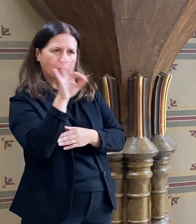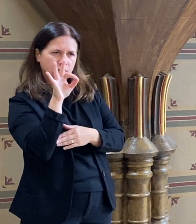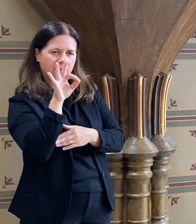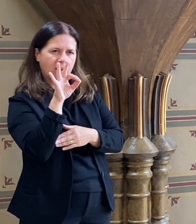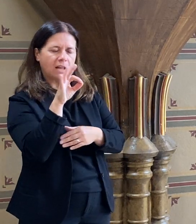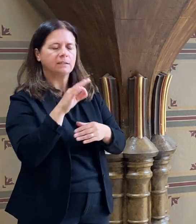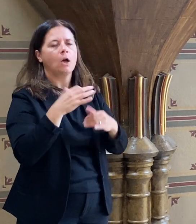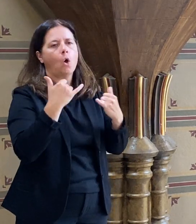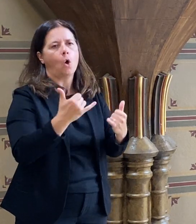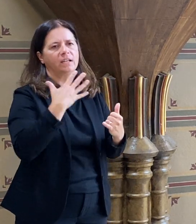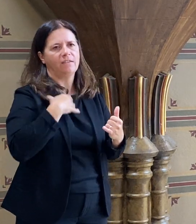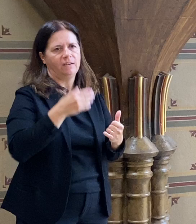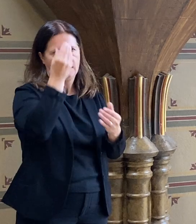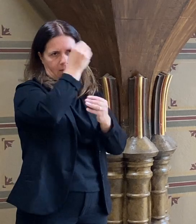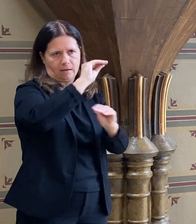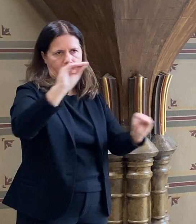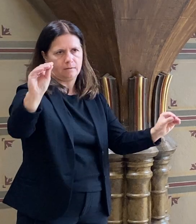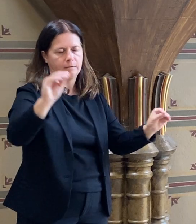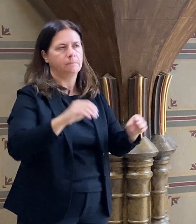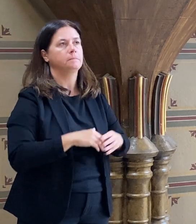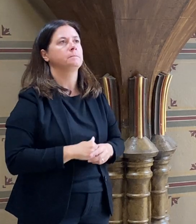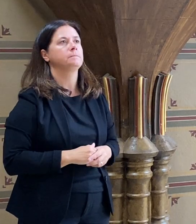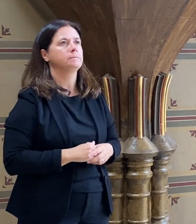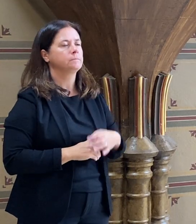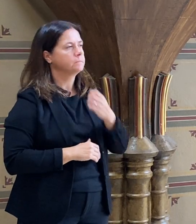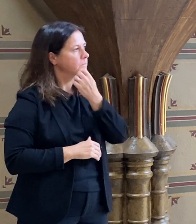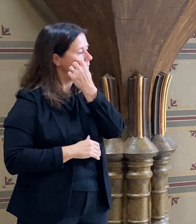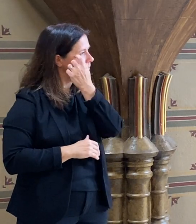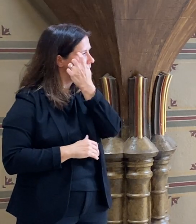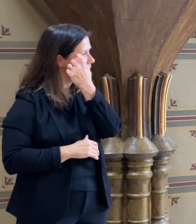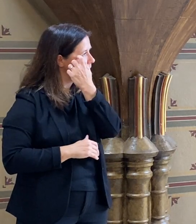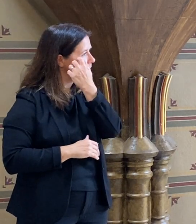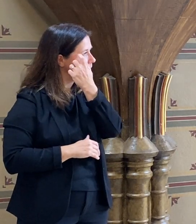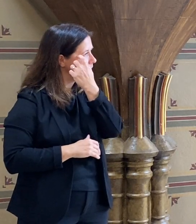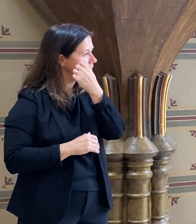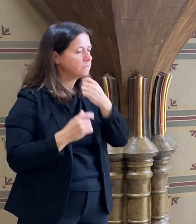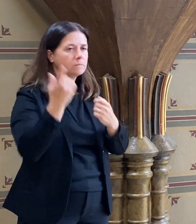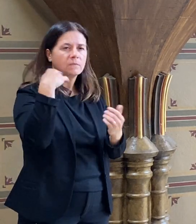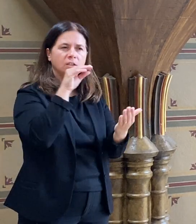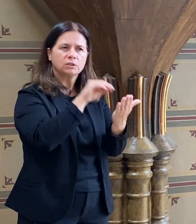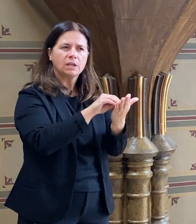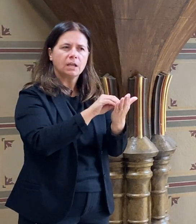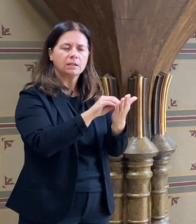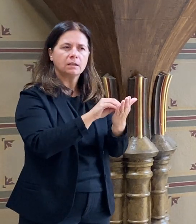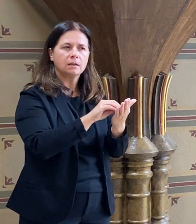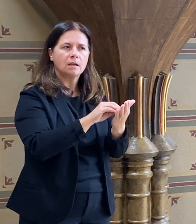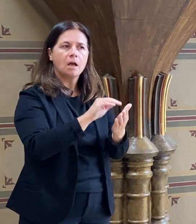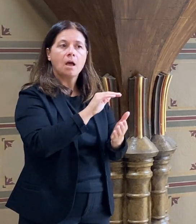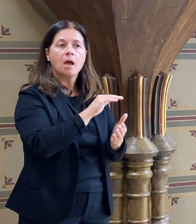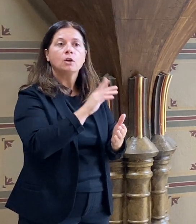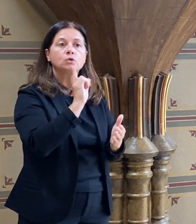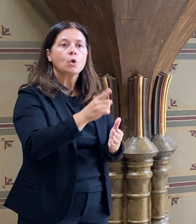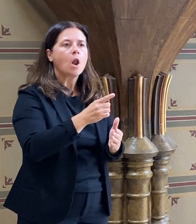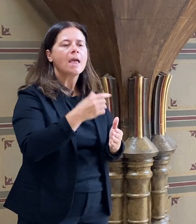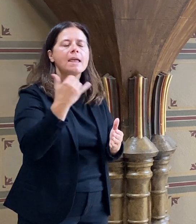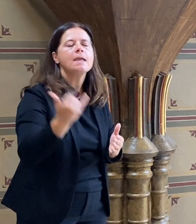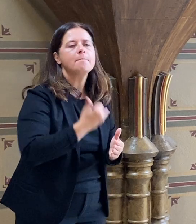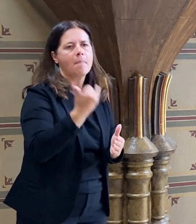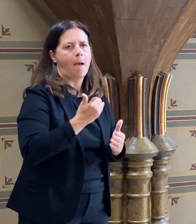und möchte das heute wieder tun. Dort heißt es: Seid allzeit